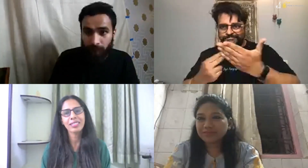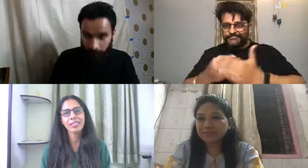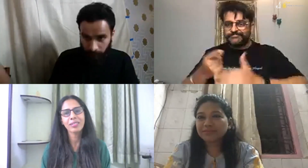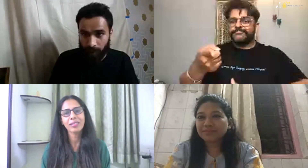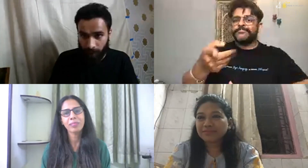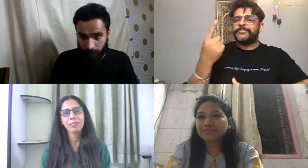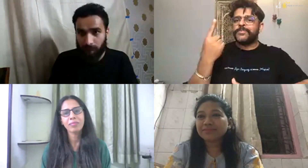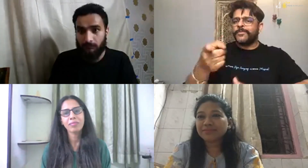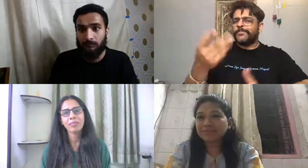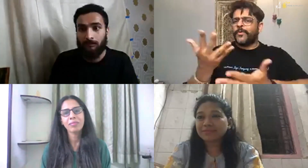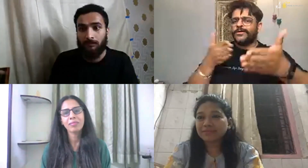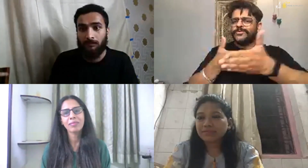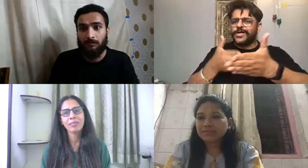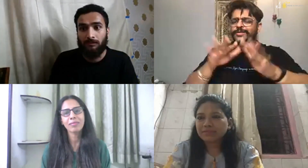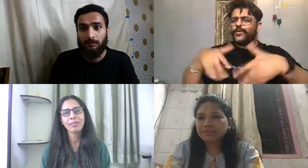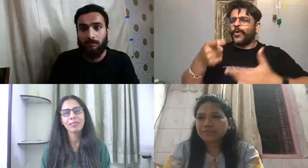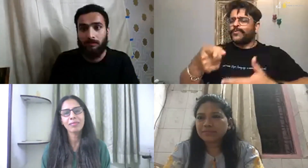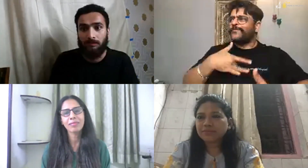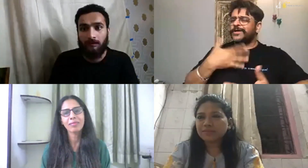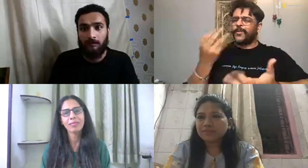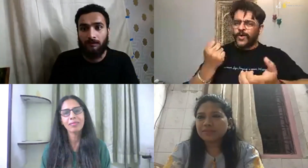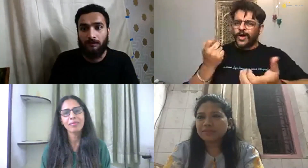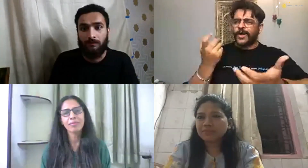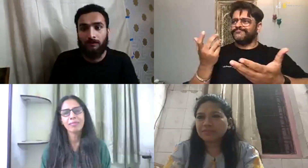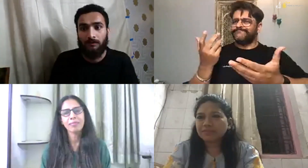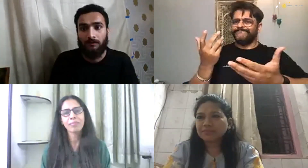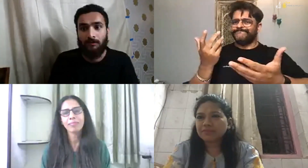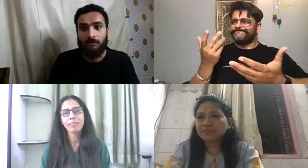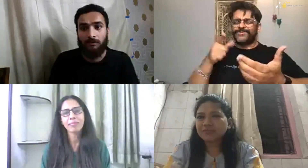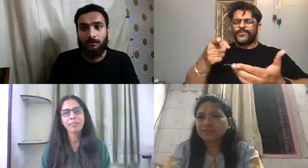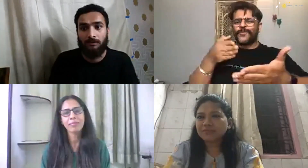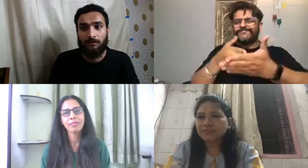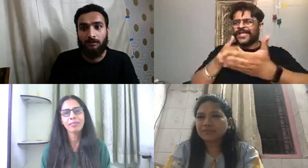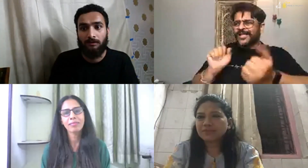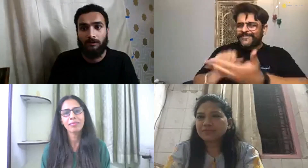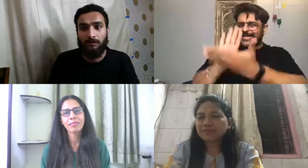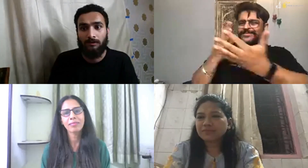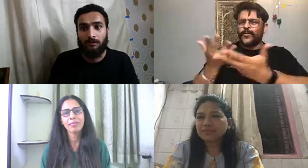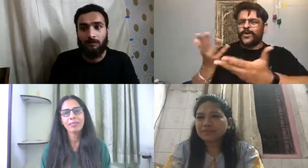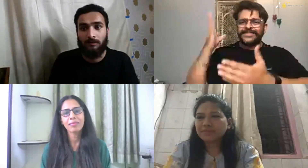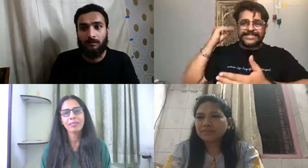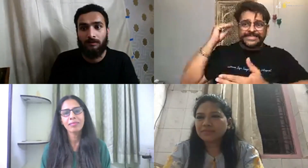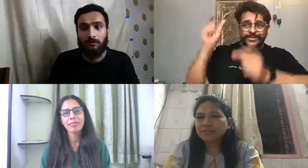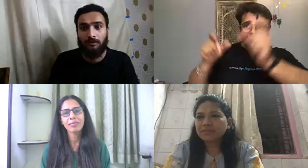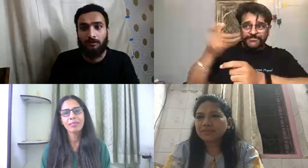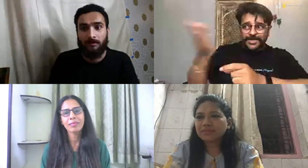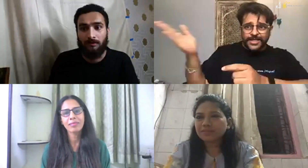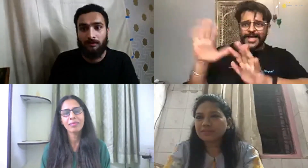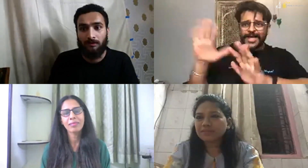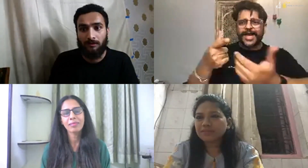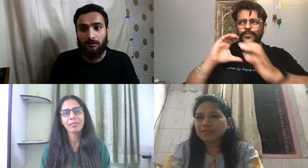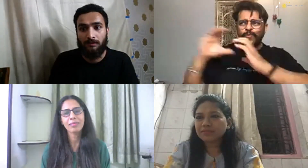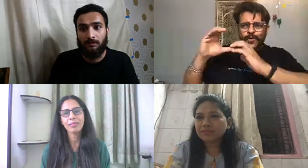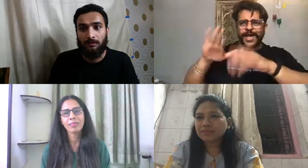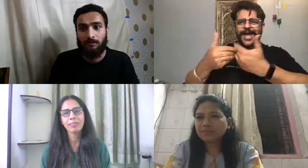like for मम्मी को भेजना etc. So what challenges do you feel? भूख लग रही है वेज सैंडविच है मेरे दे